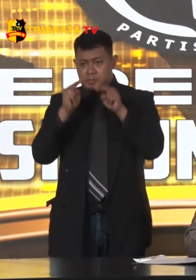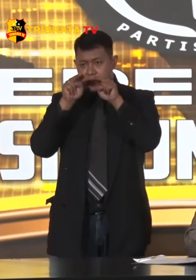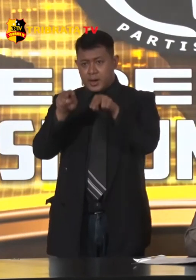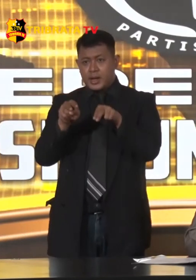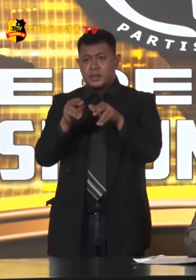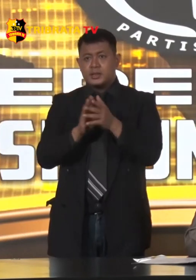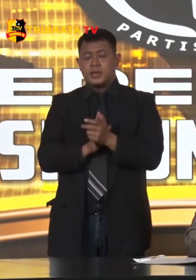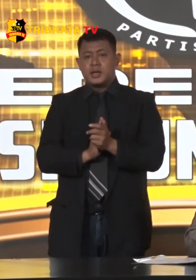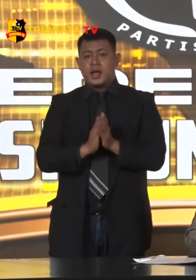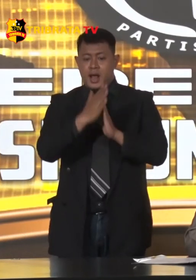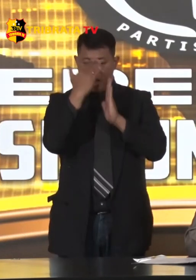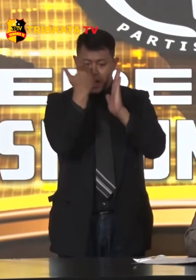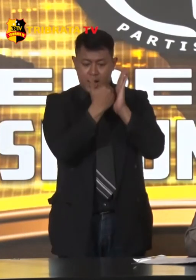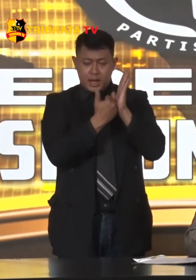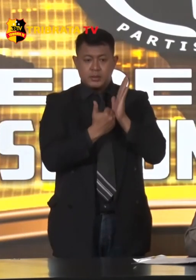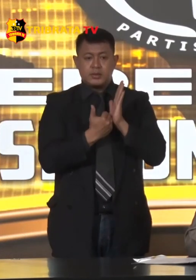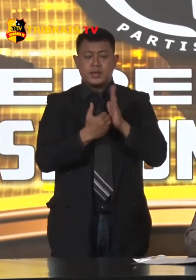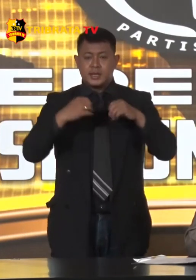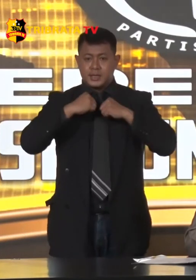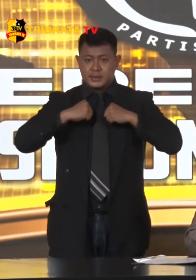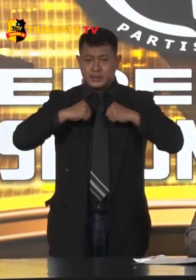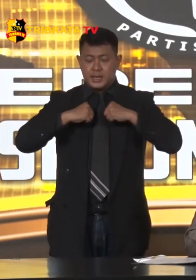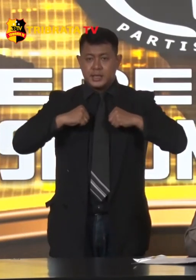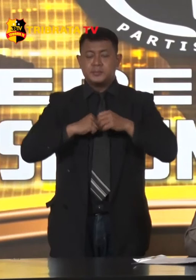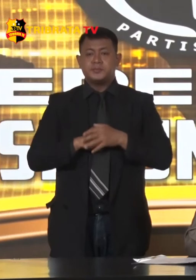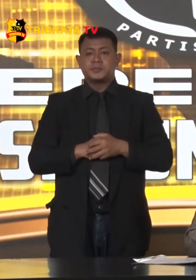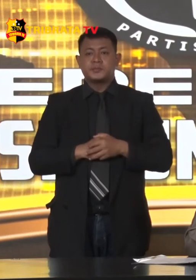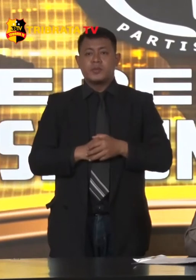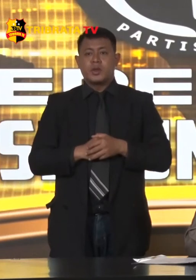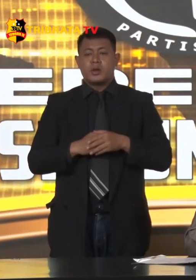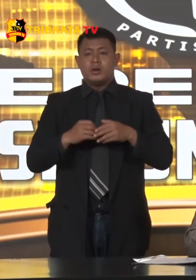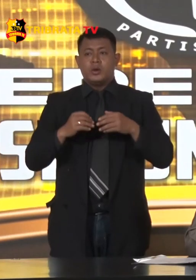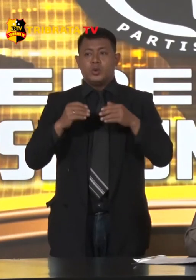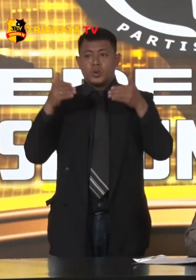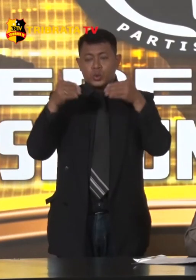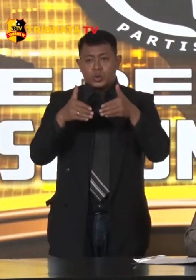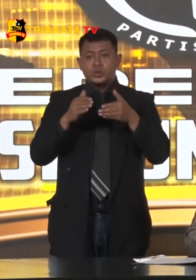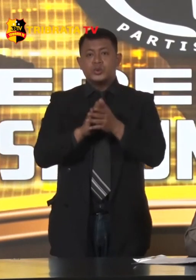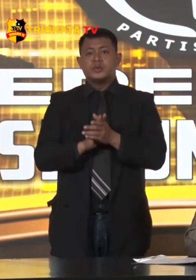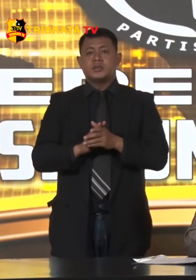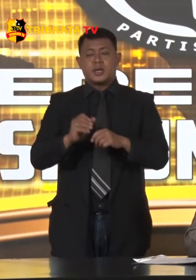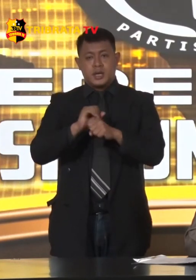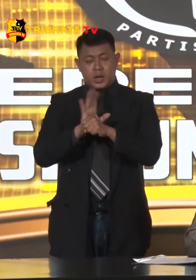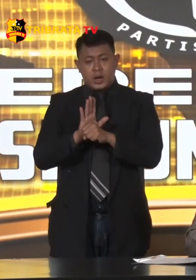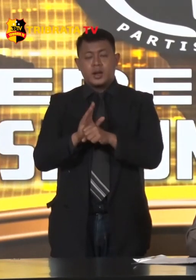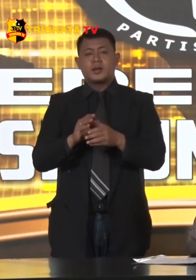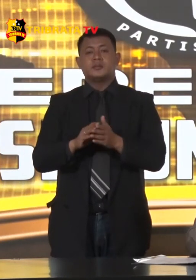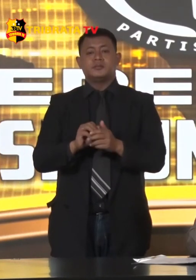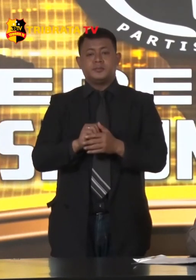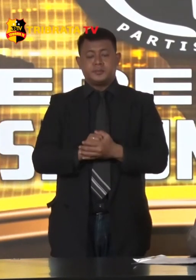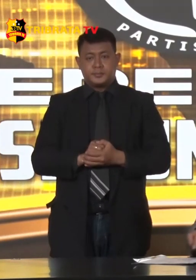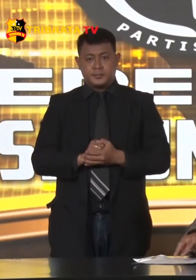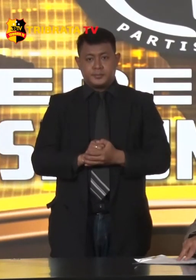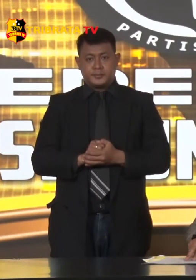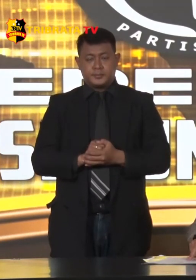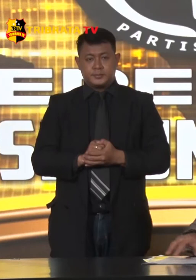memperhatikan protokol kesehatan, khususnya dalam rangka penanganan COVID-19.